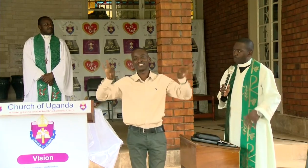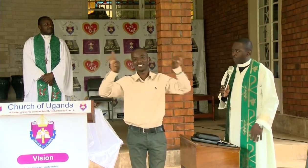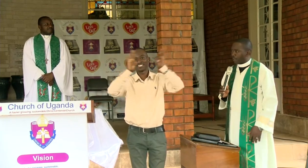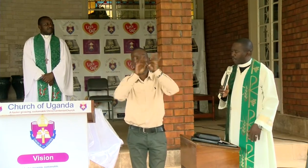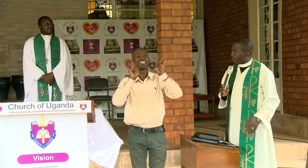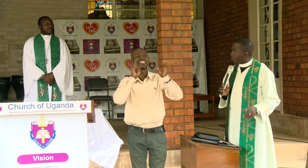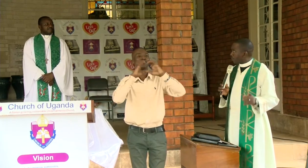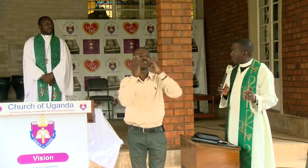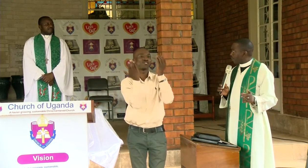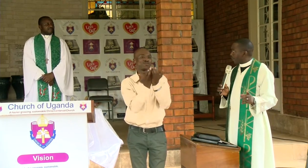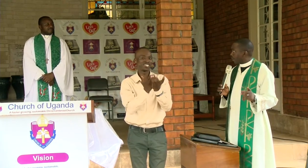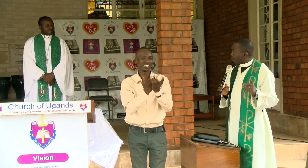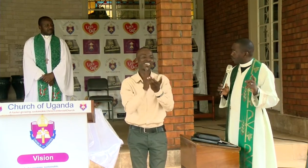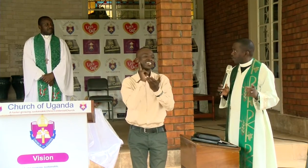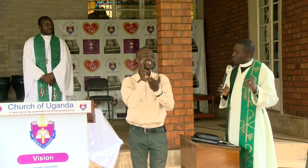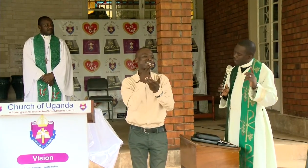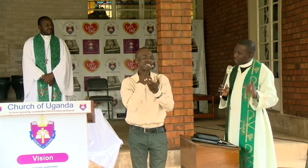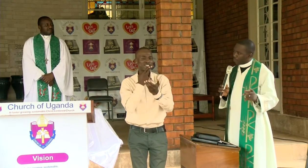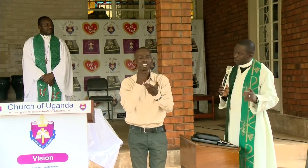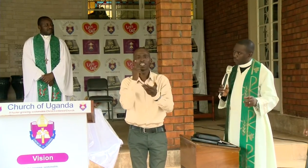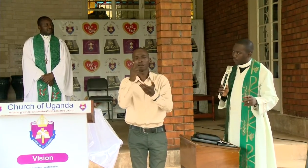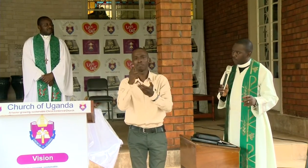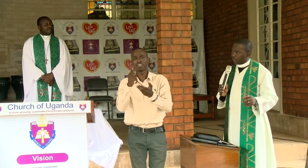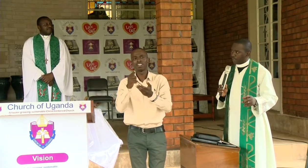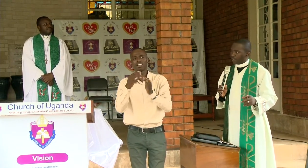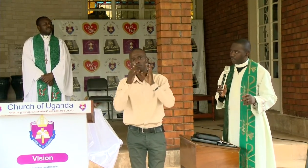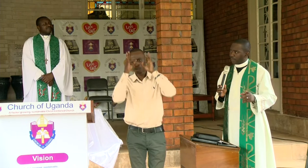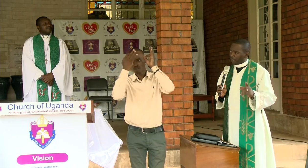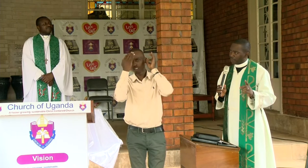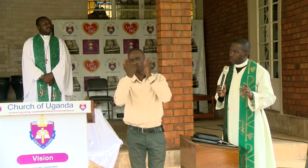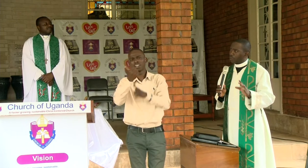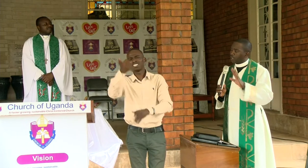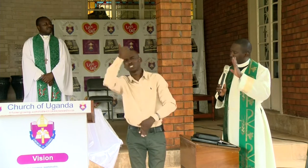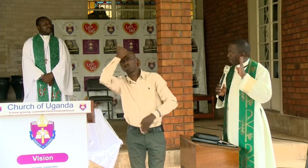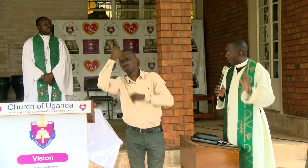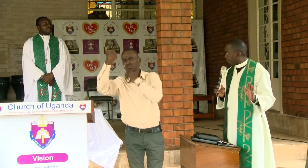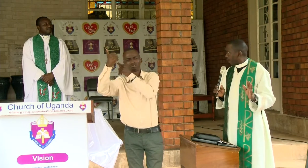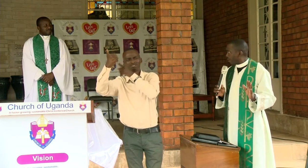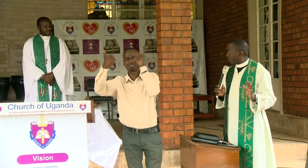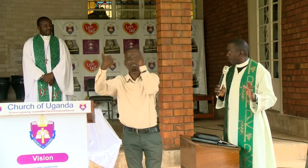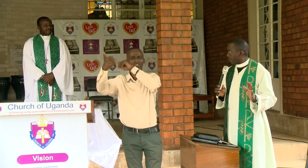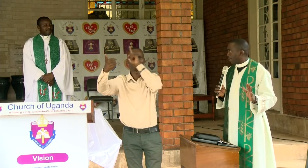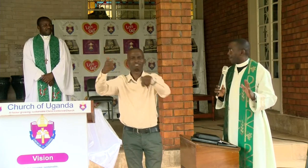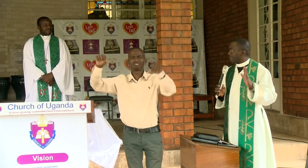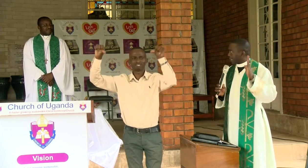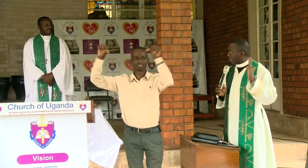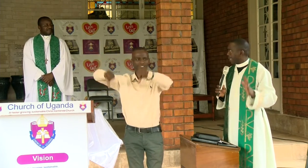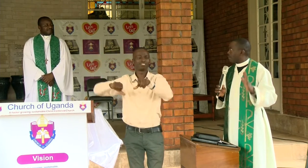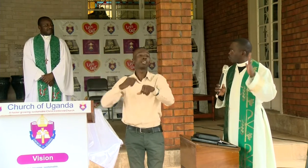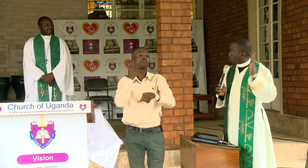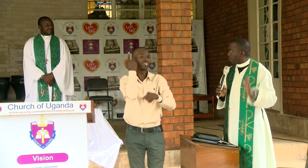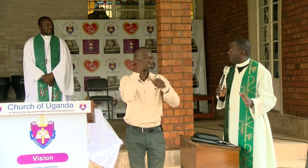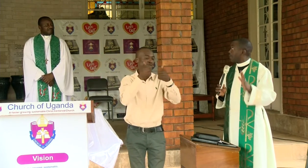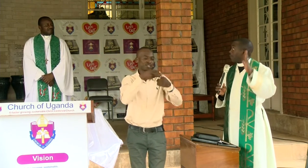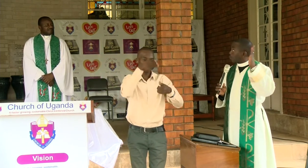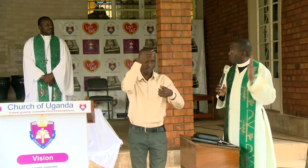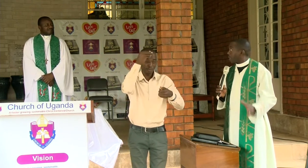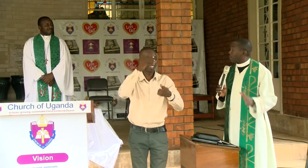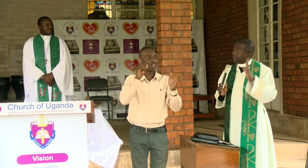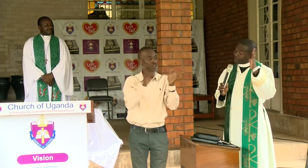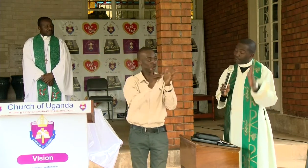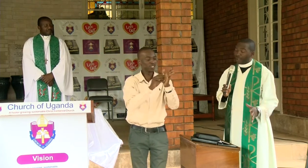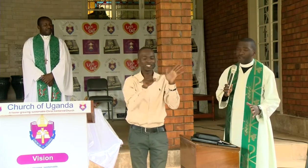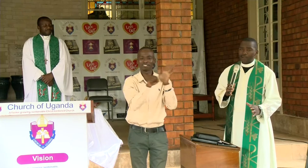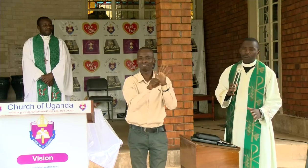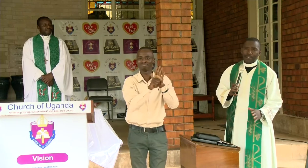deaf community. Abala bakozesa ekigambo tasaabalabizi kyatugaana wano nti bakasiro ekyo yakigaana, bategeera, basumye, balinamu ne badokita